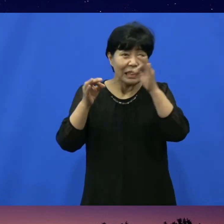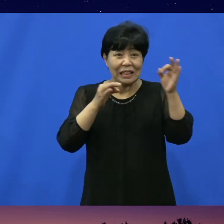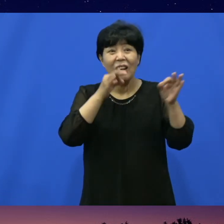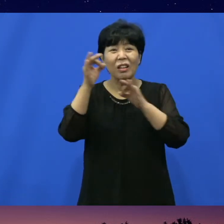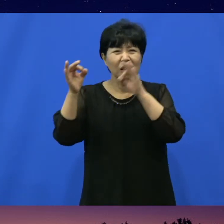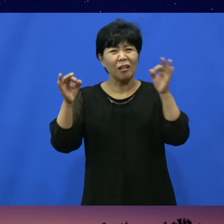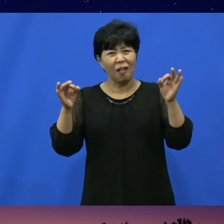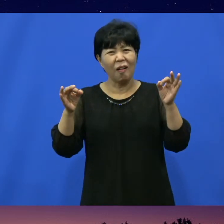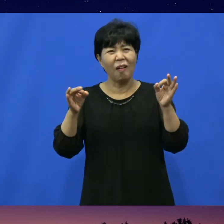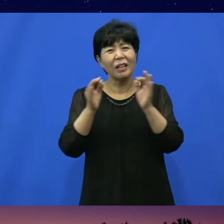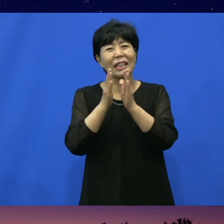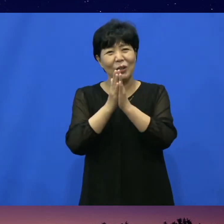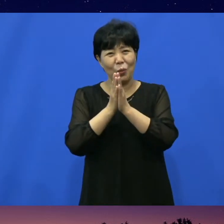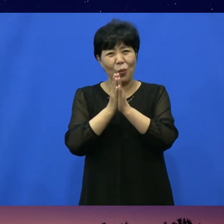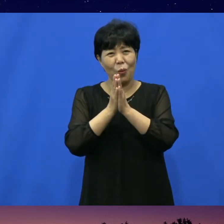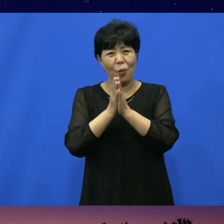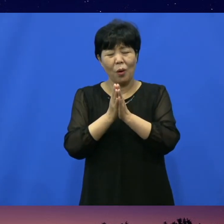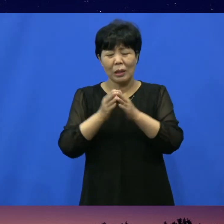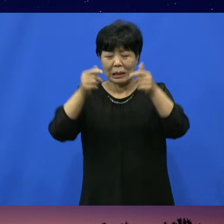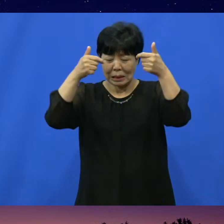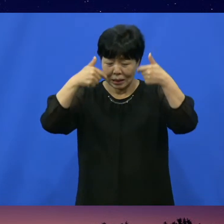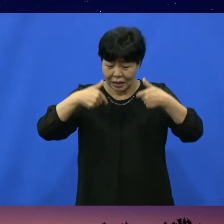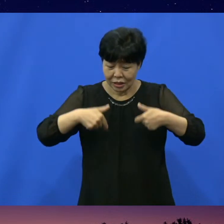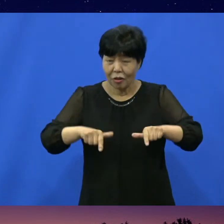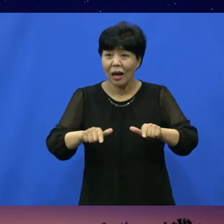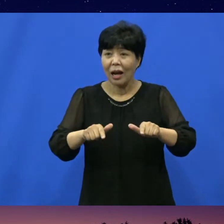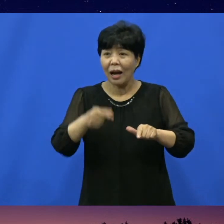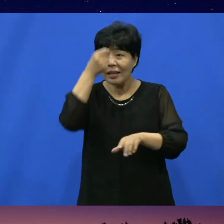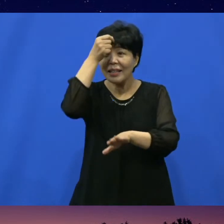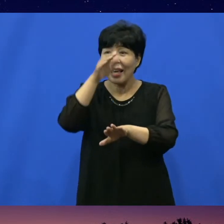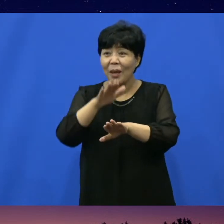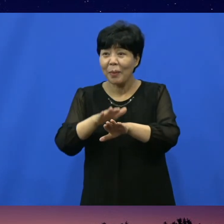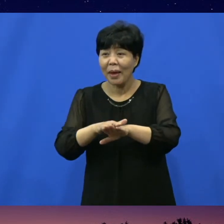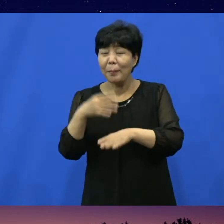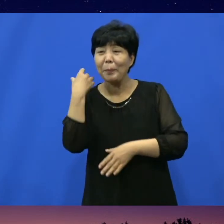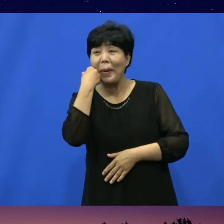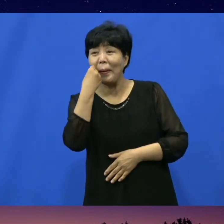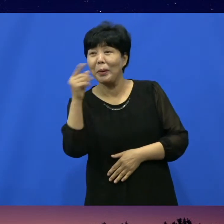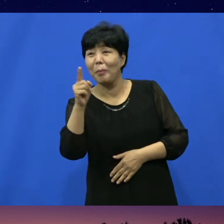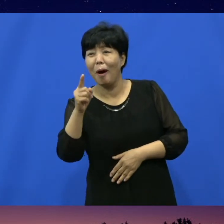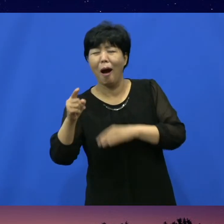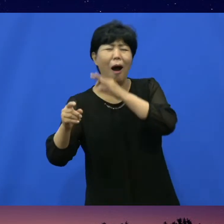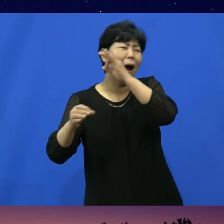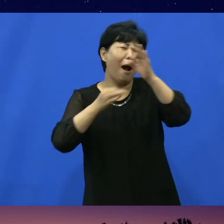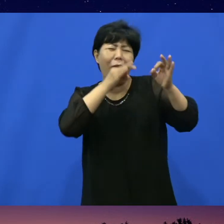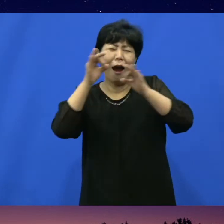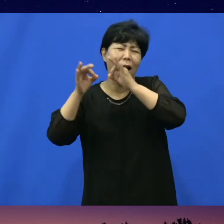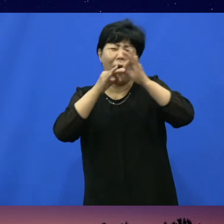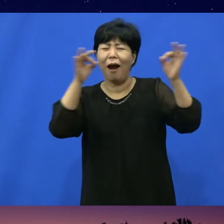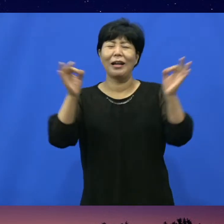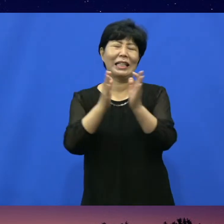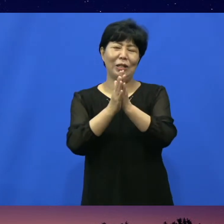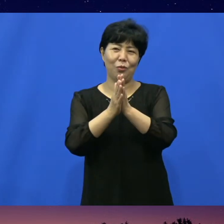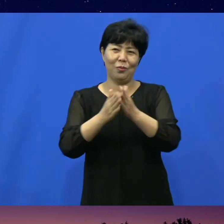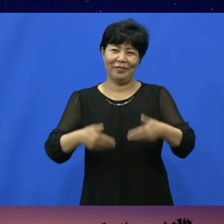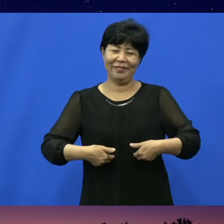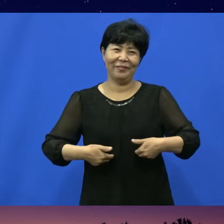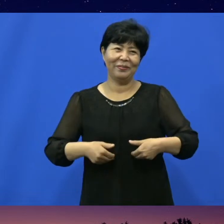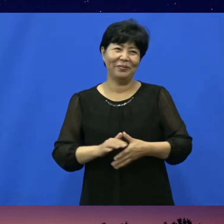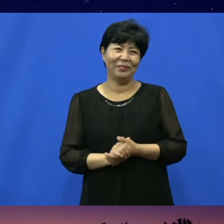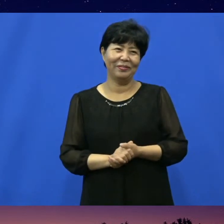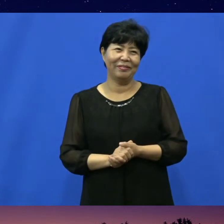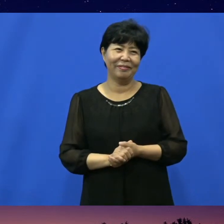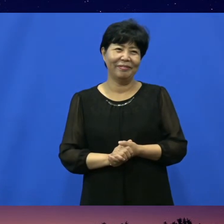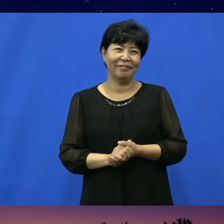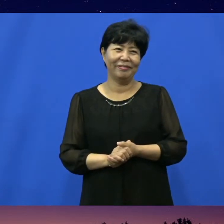이 철화의 매력은 뭐냐? 부르짖는 기도예요. 요즘 뭐 너무 뜨겁게 기도해가지고 하여튼